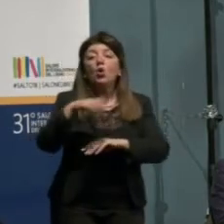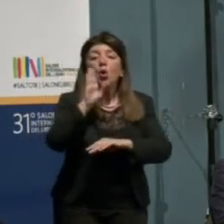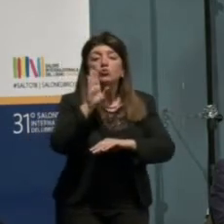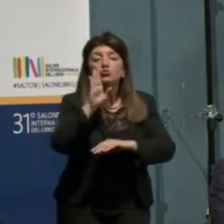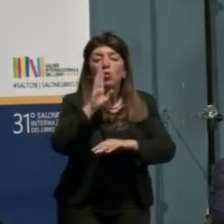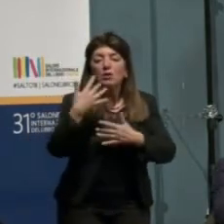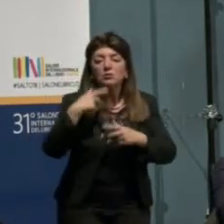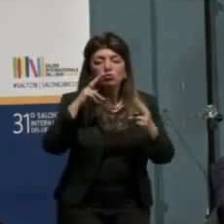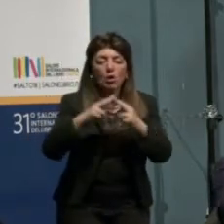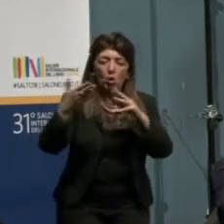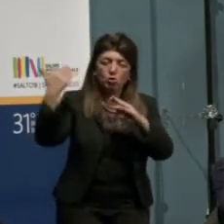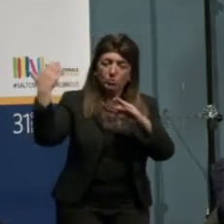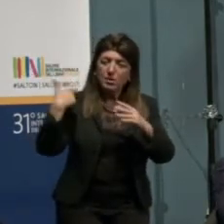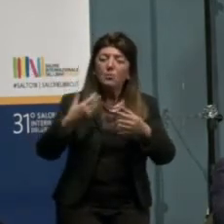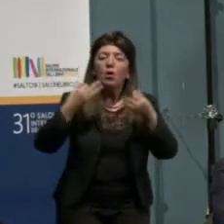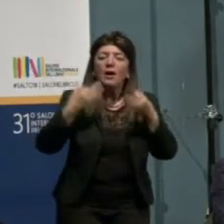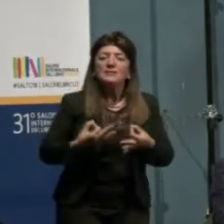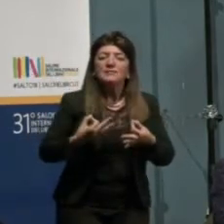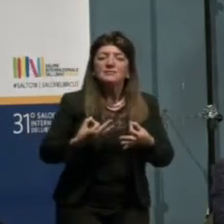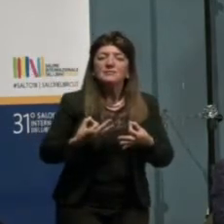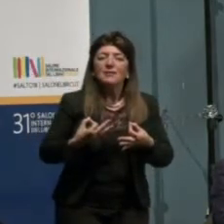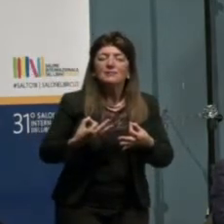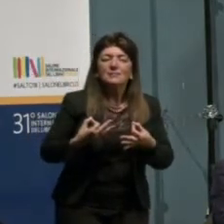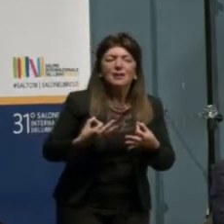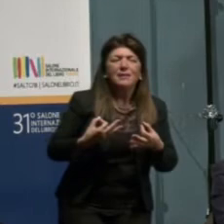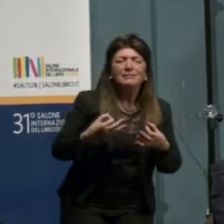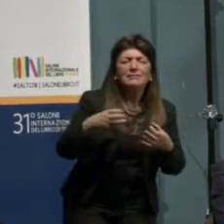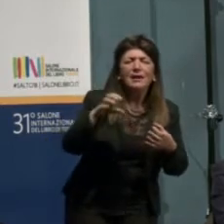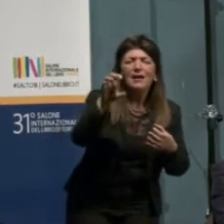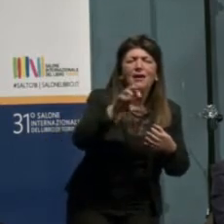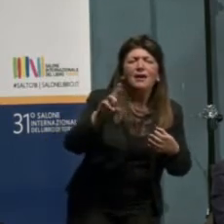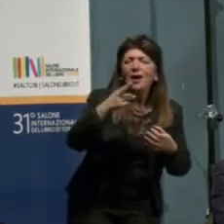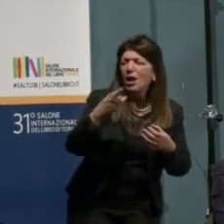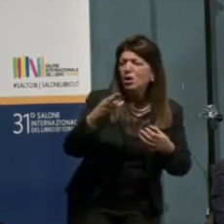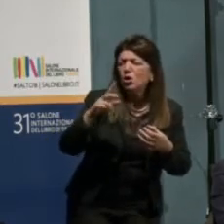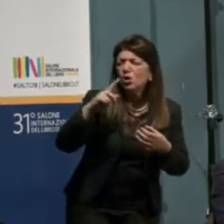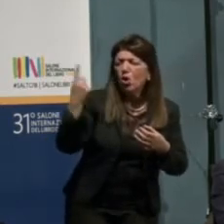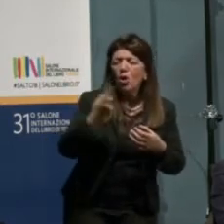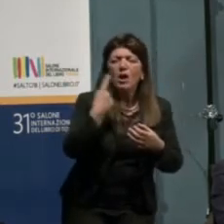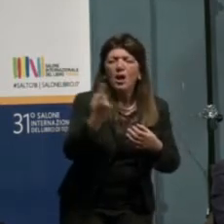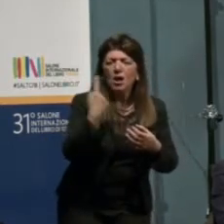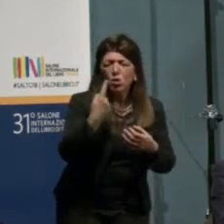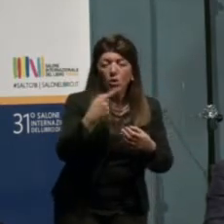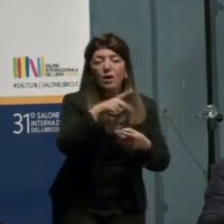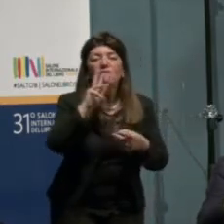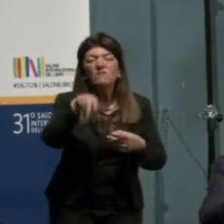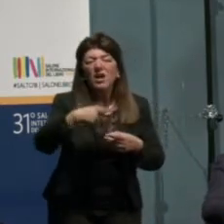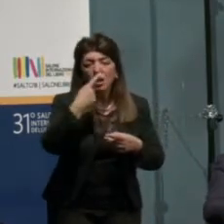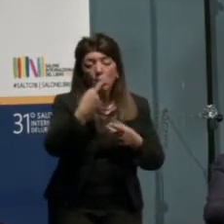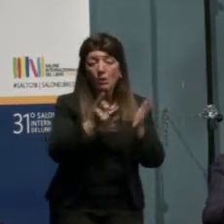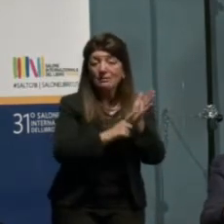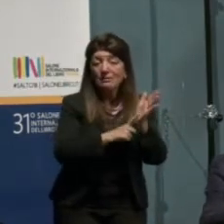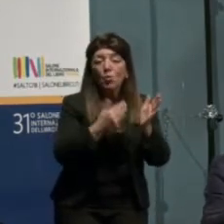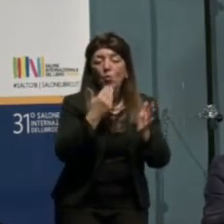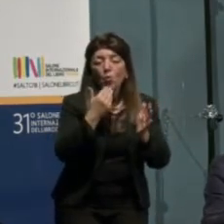precedente incontro peraltro esattamente eroe la parola giusta per definire queste persone perché difendere i diritti umani qua e